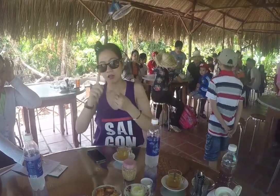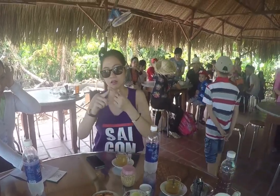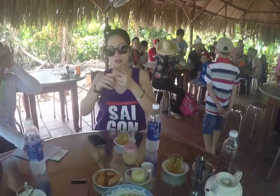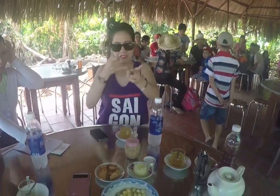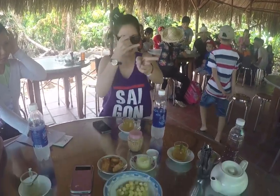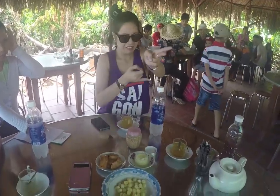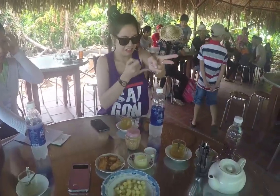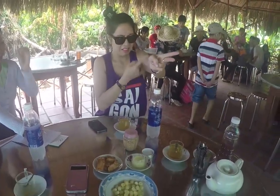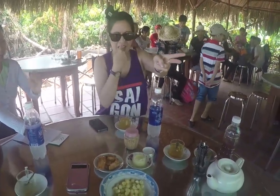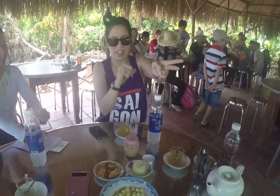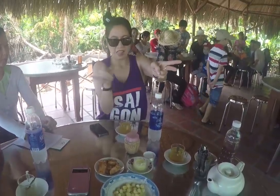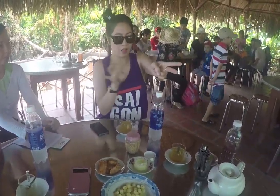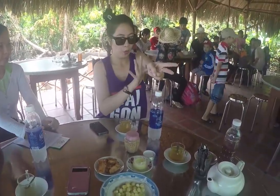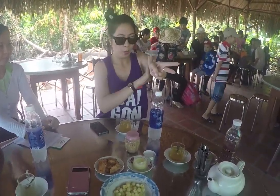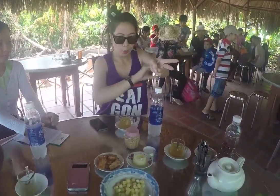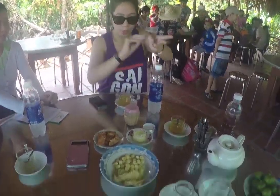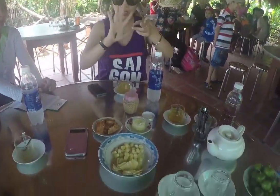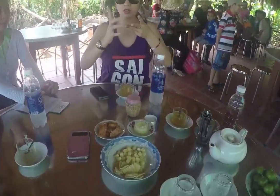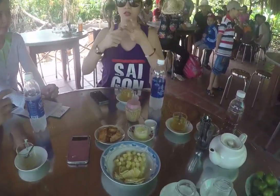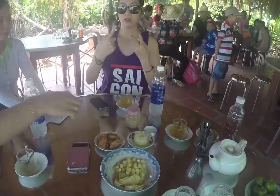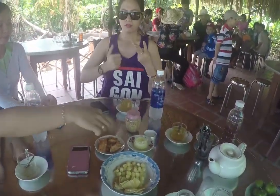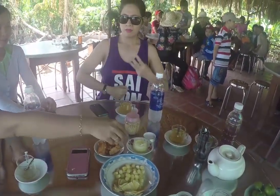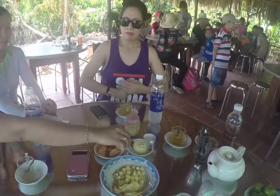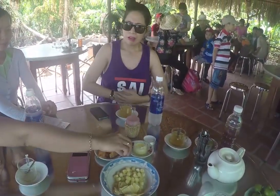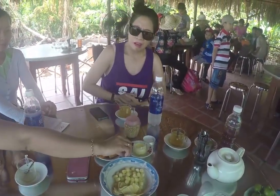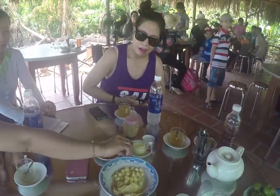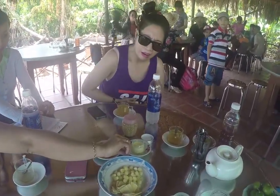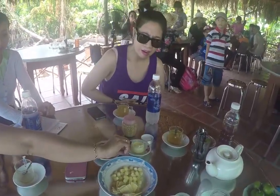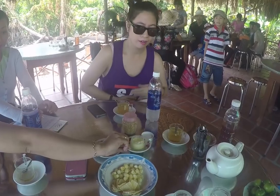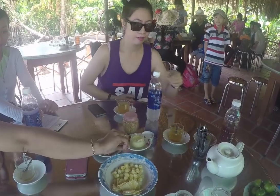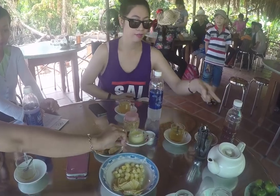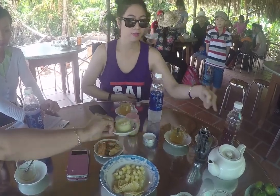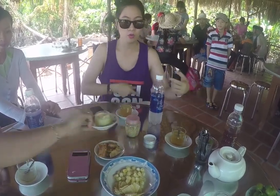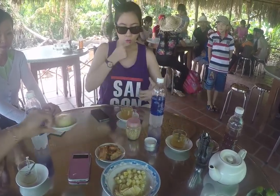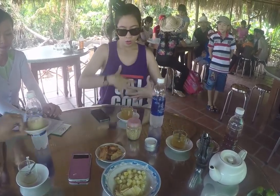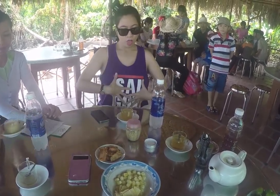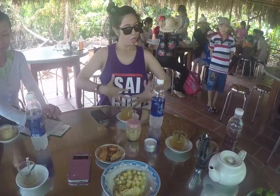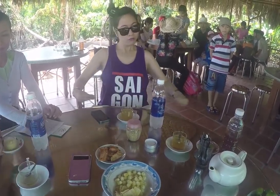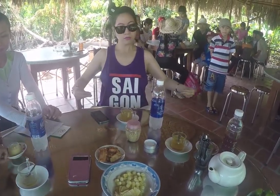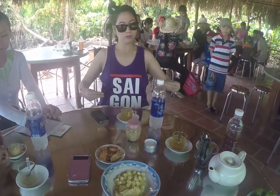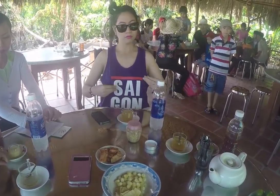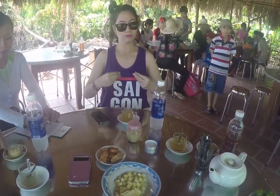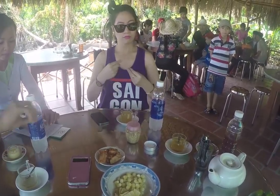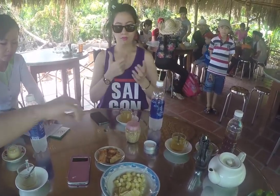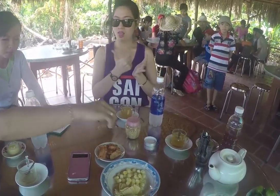Sie helfen als Arznei, als Balsam, bei Verletzungen und besonders bei